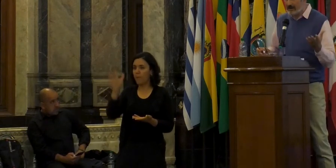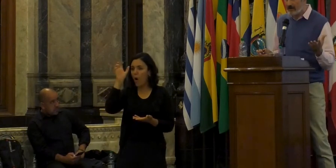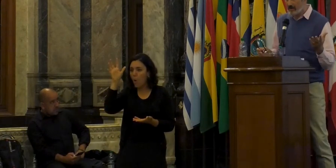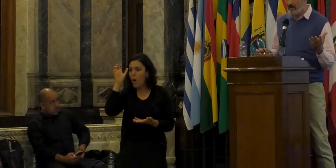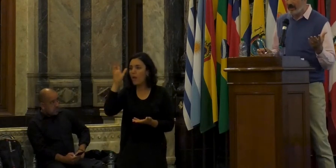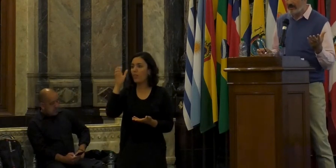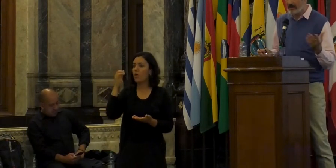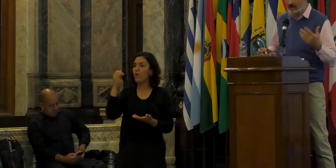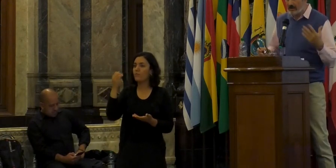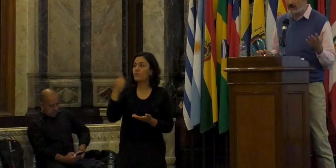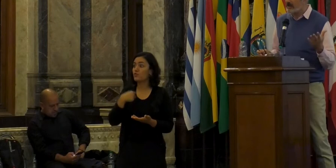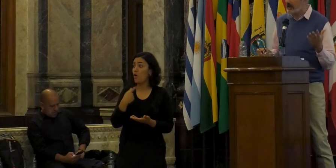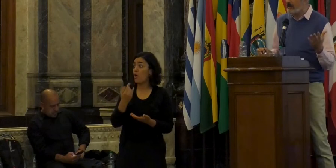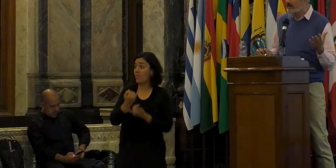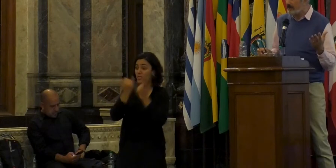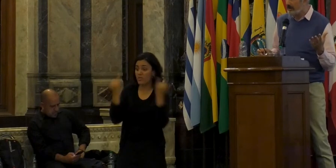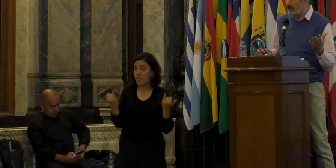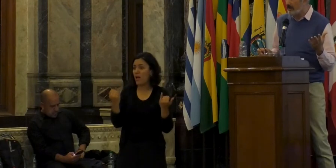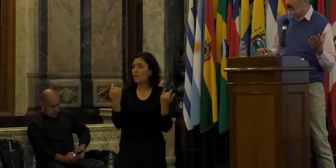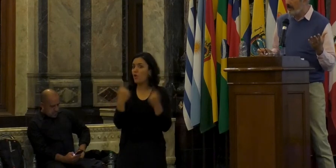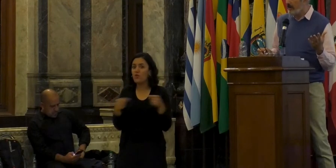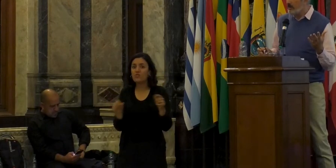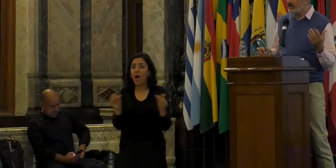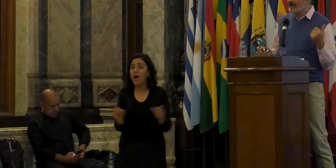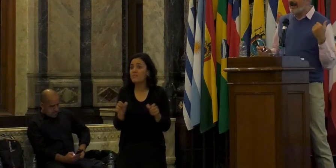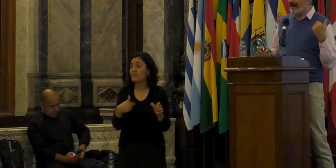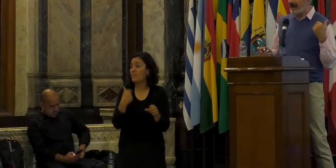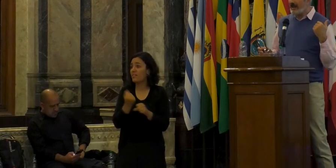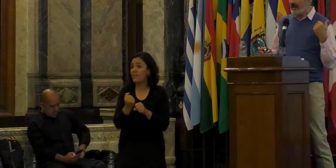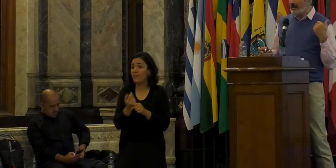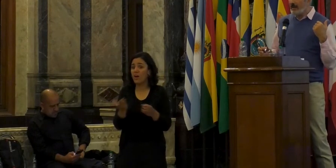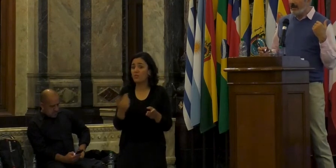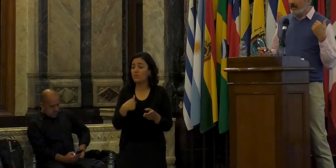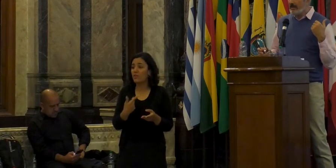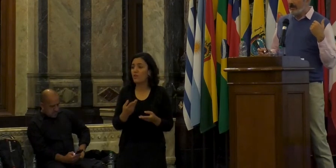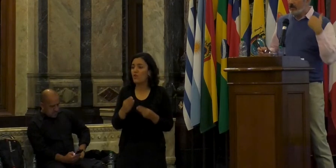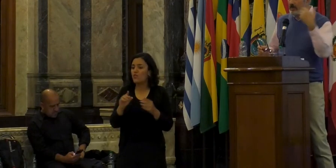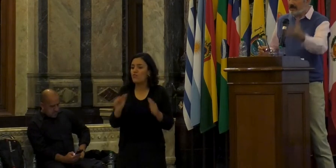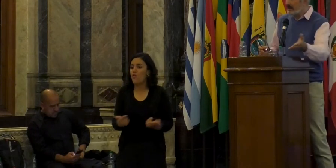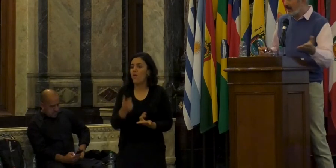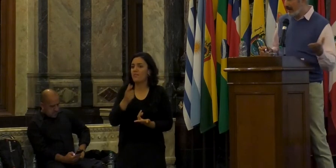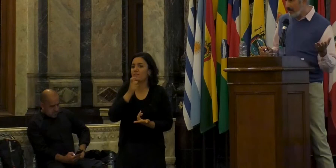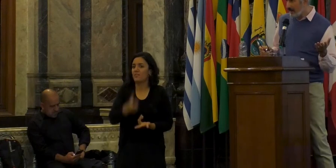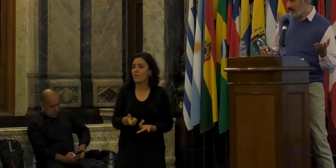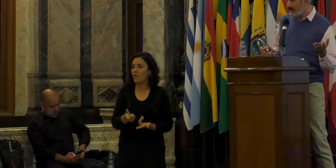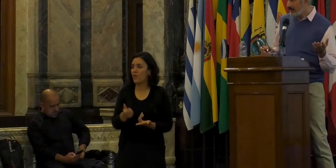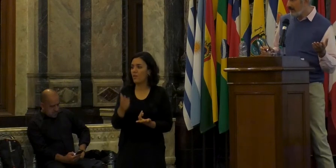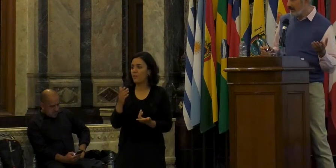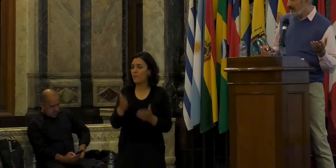los días que yo llego a mi casa y las cosas no tienen ningún sentido. Y uno se cae de bruces en la